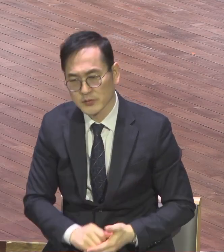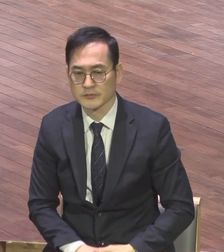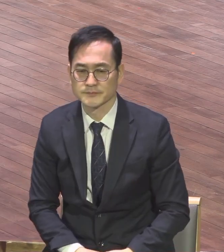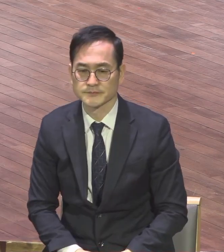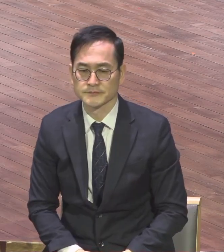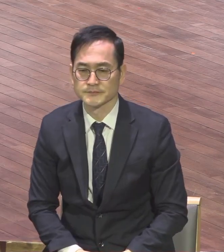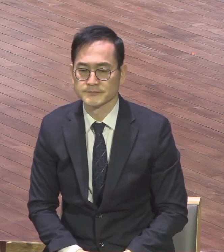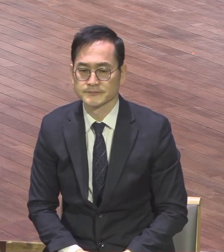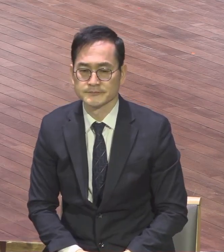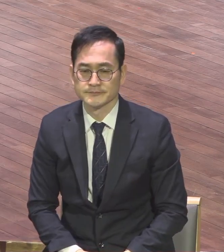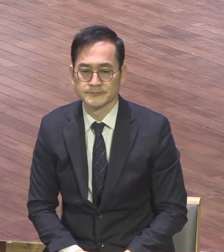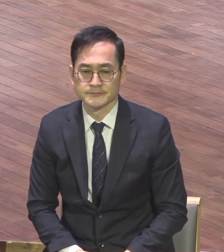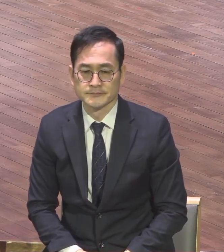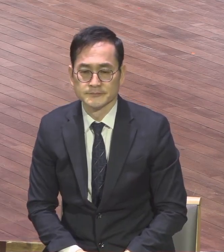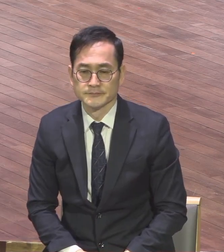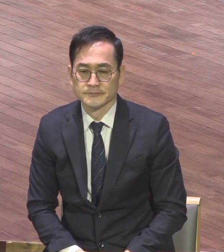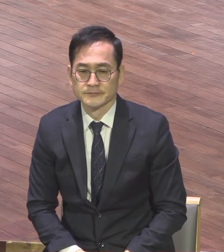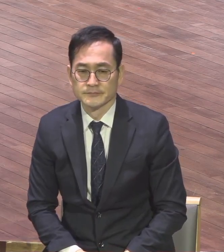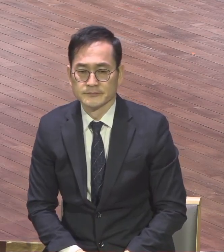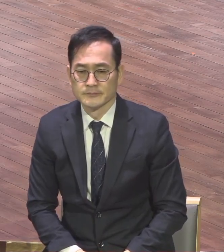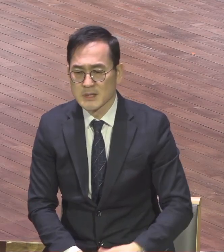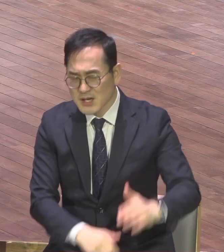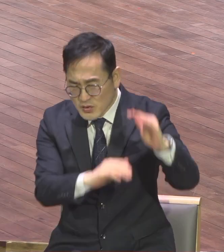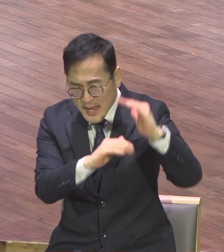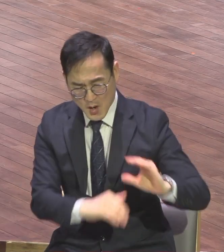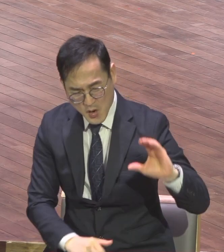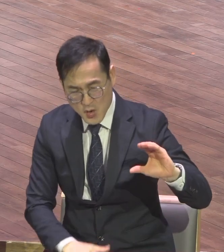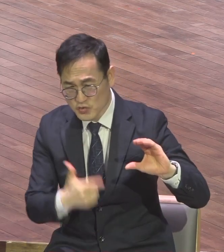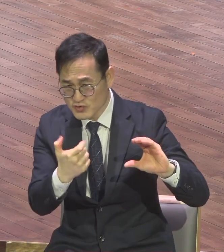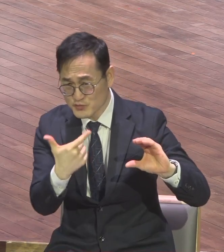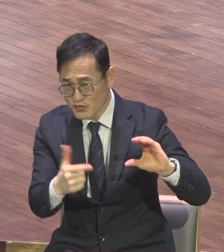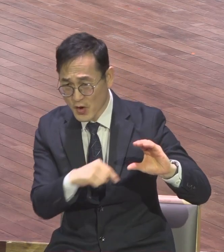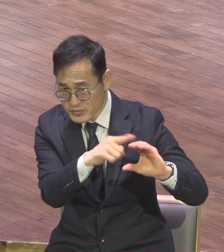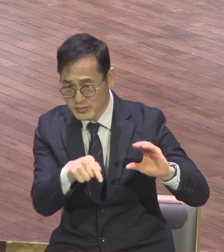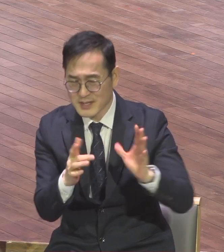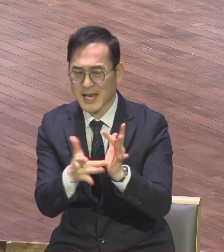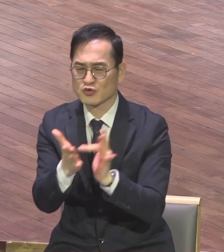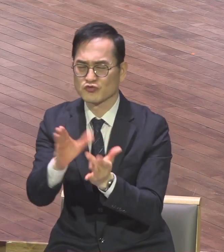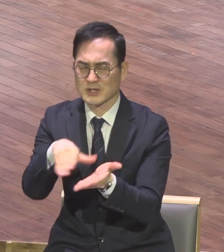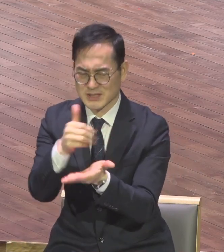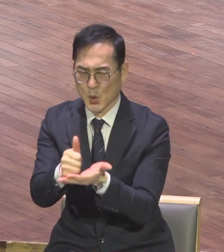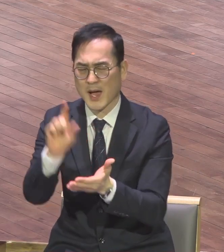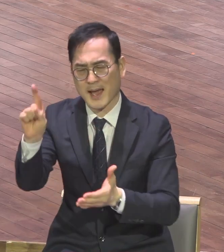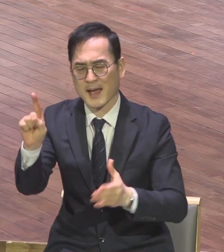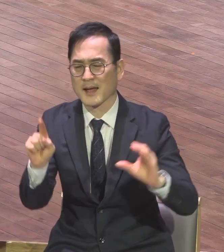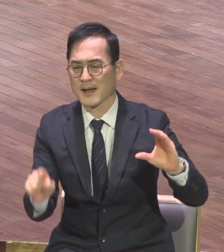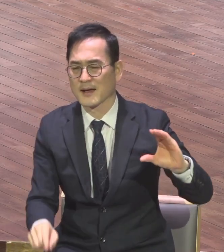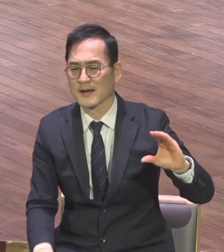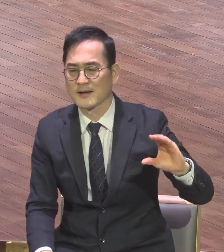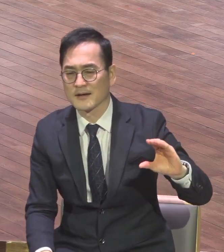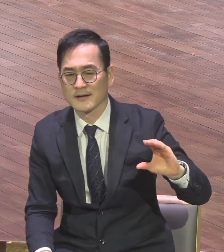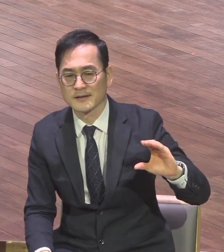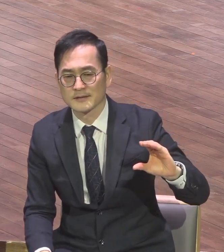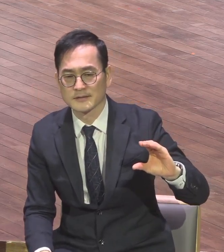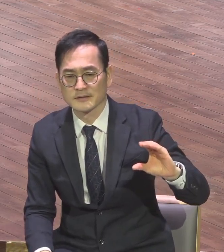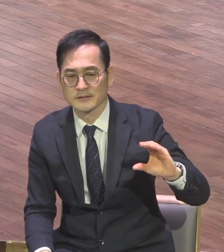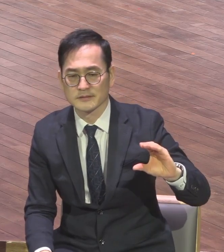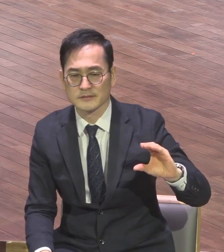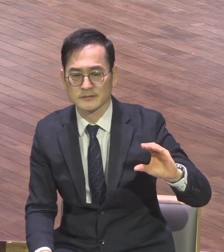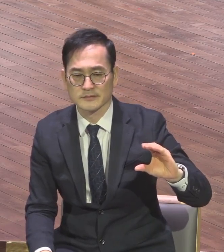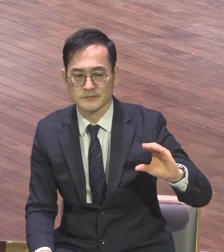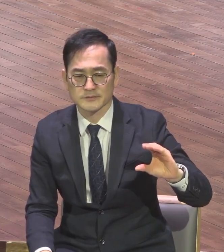기록되었다는 것입니다. 이렇게 많은 내용들이 전부 예수 그리스도를 말하기 위해서 왜일까요? 얼마나